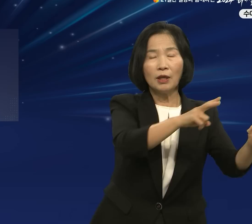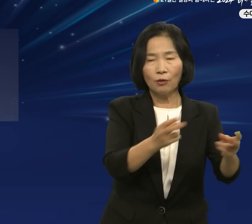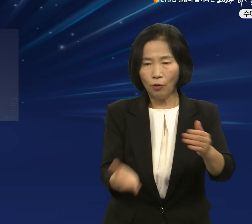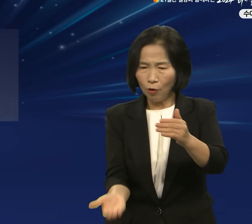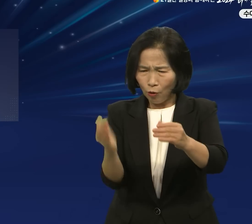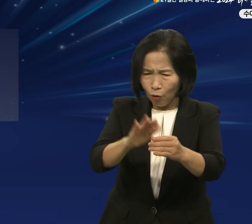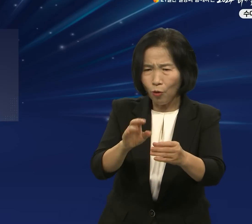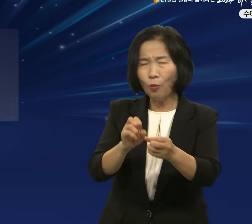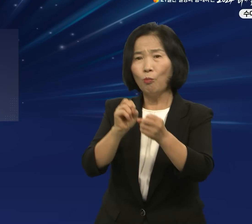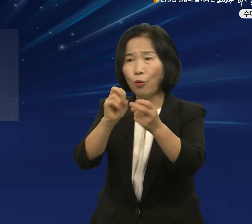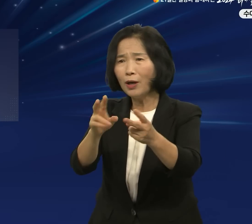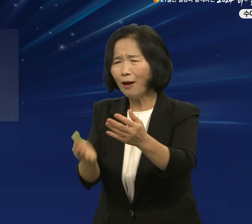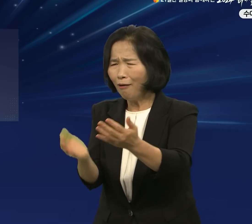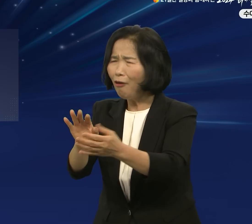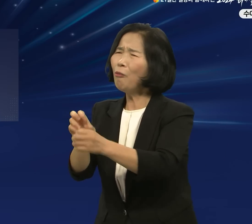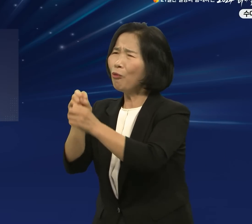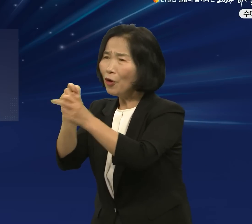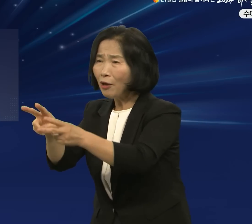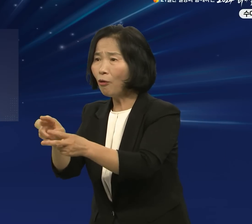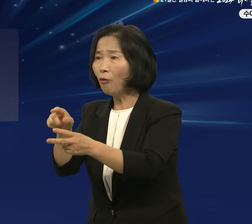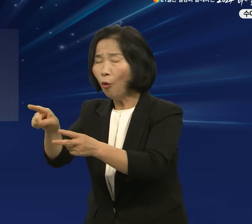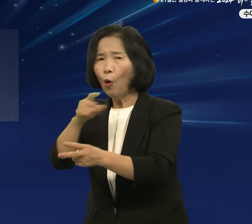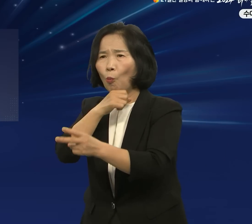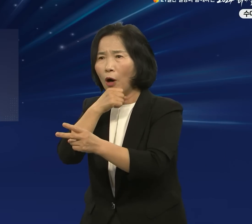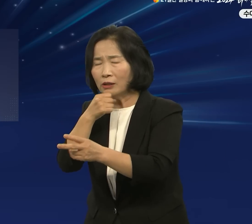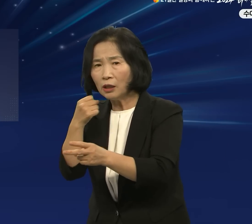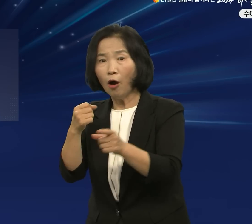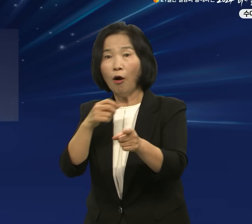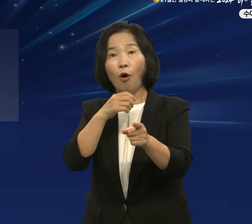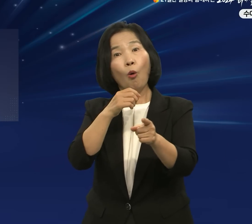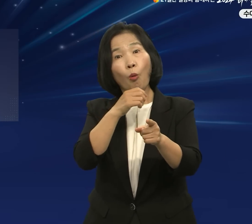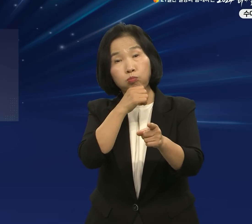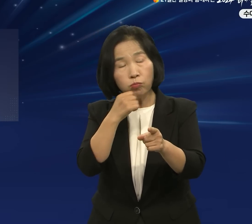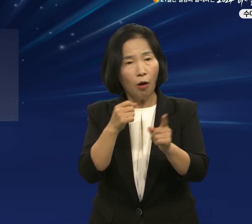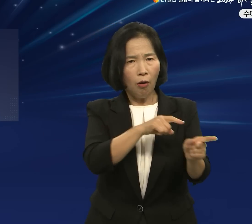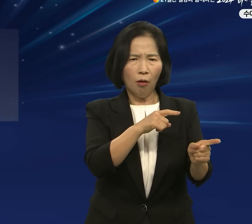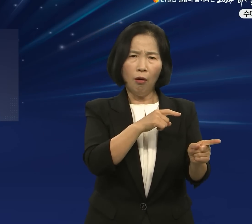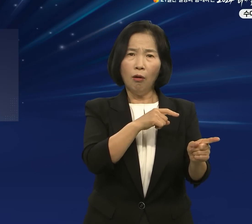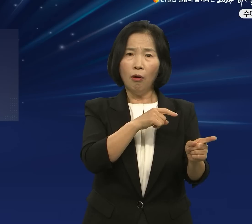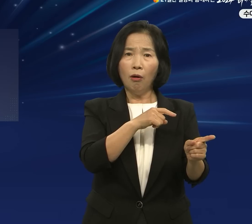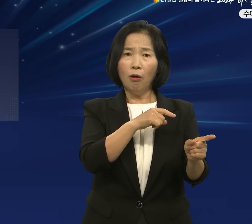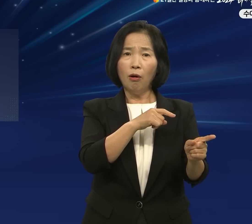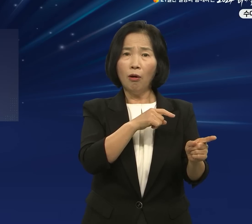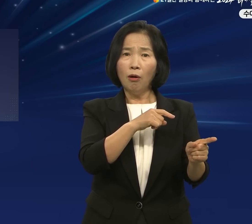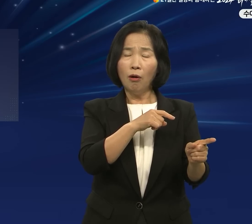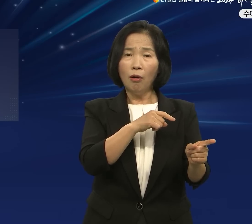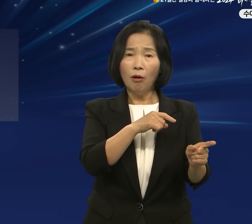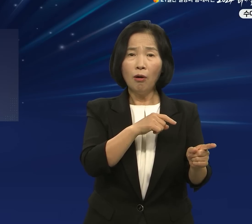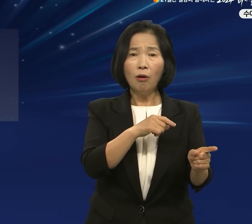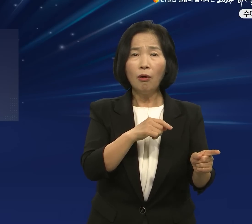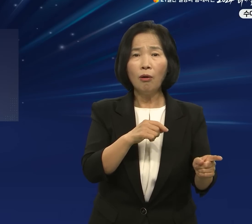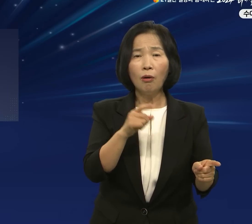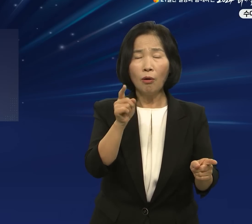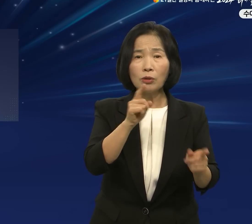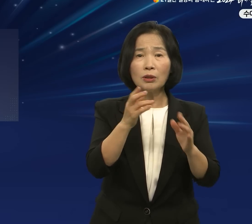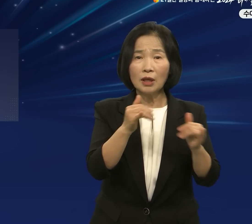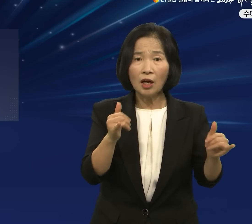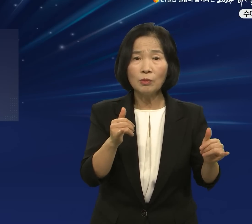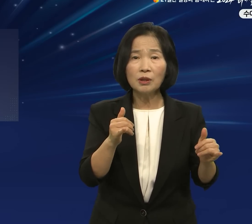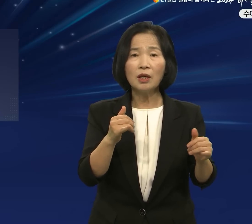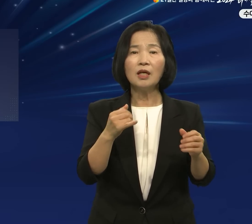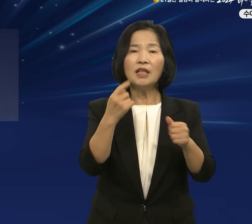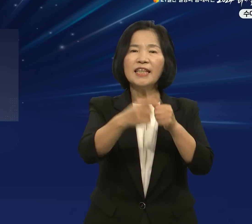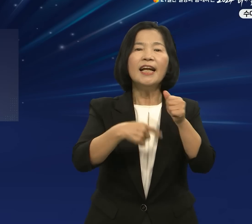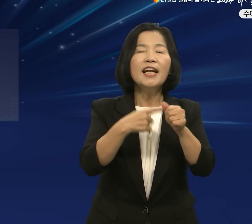정말 맛있어요. 20년, 30년 만에 맛보는 어머니 맛이에요. 그런 분이 있는가 하면 어떤 분은 1년